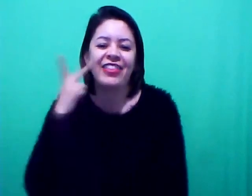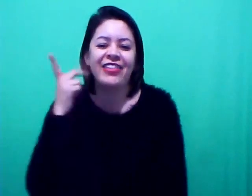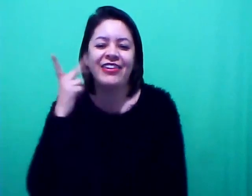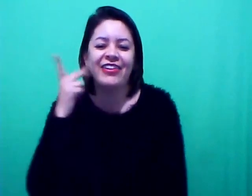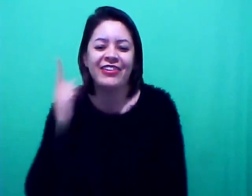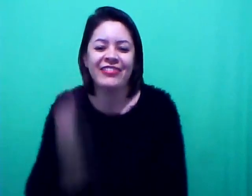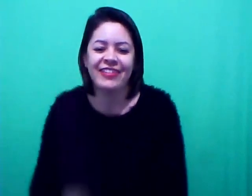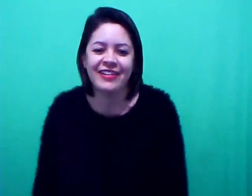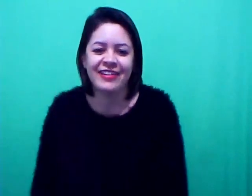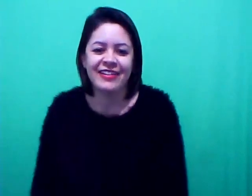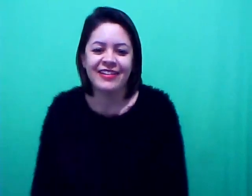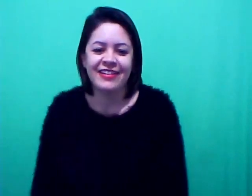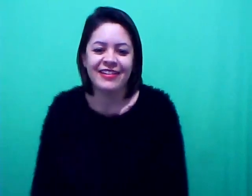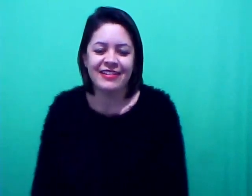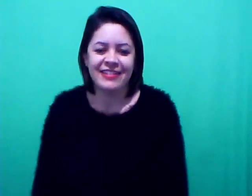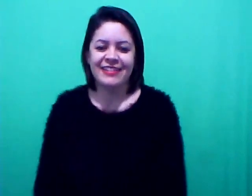Ai, como é que. Ai, vou encher. Achei.